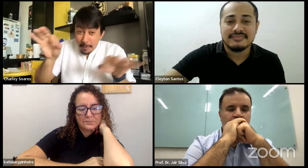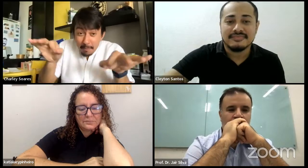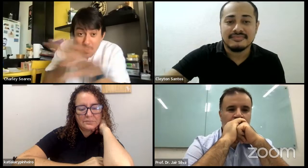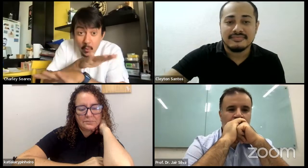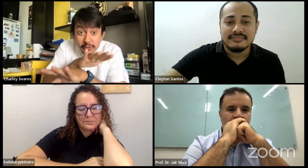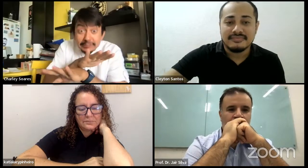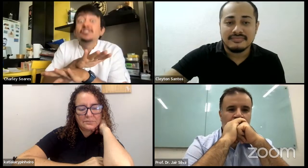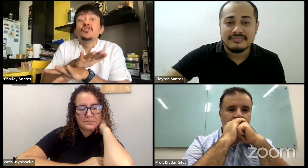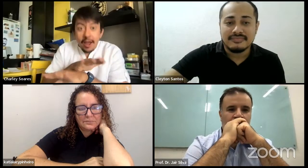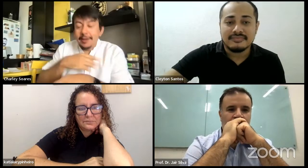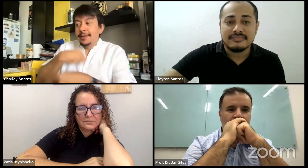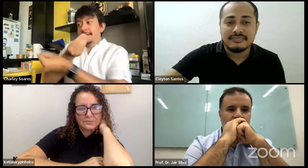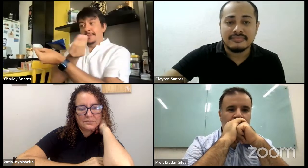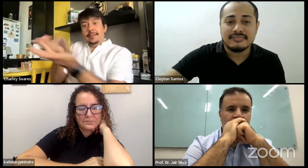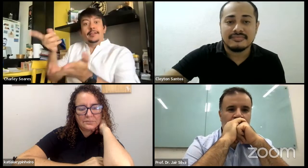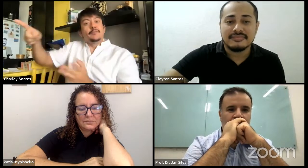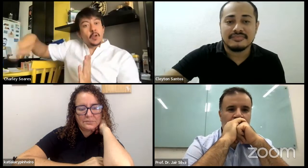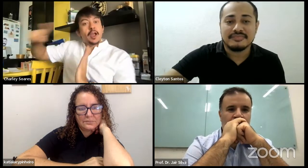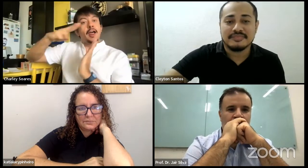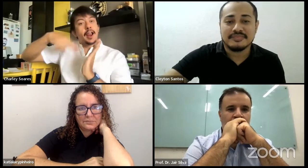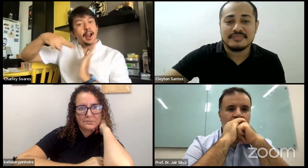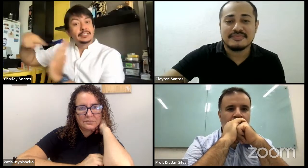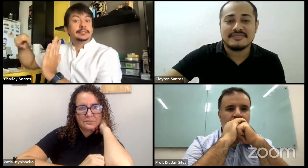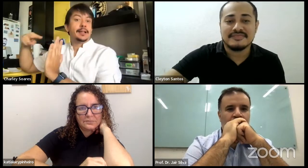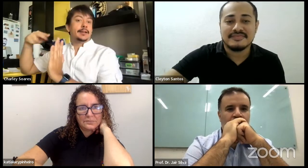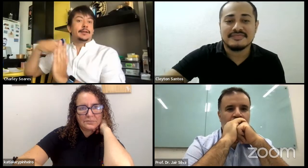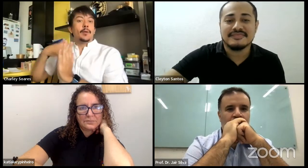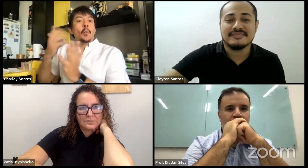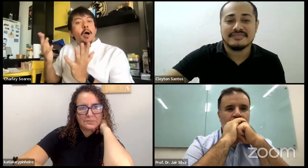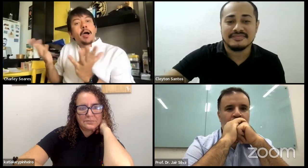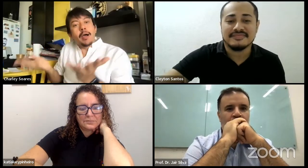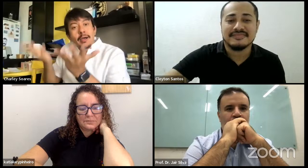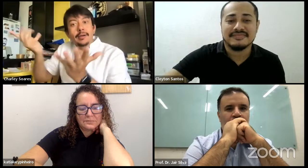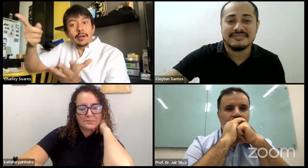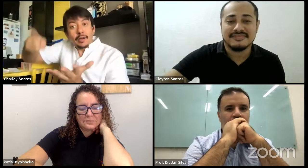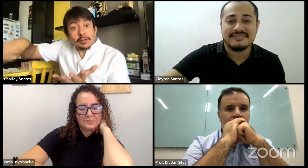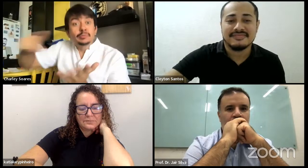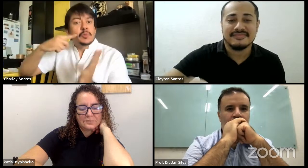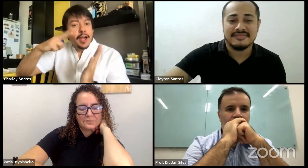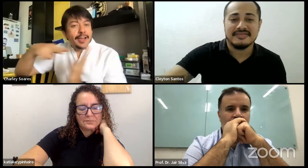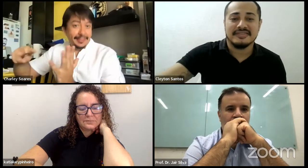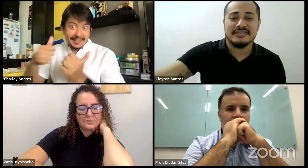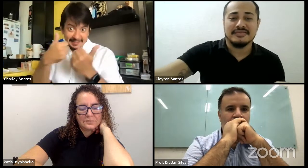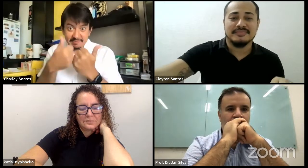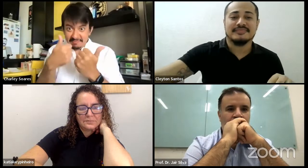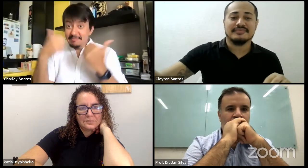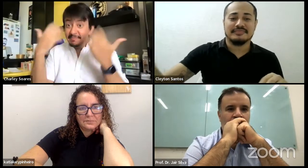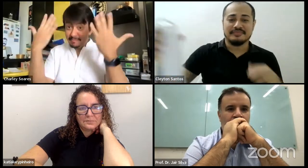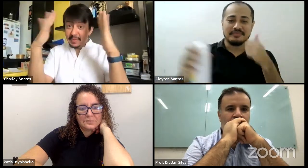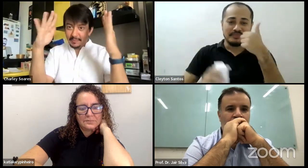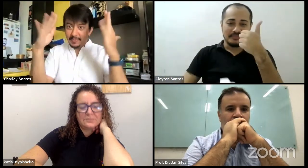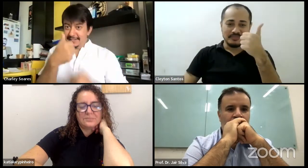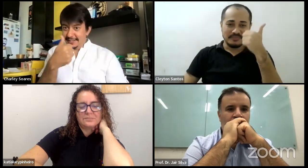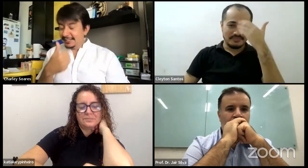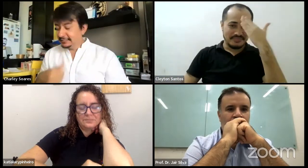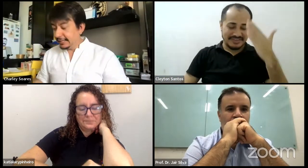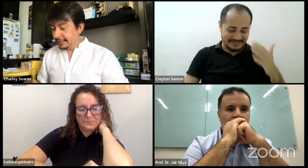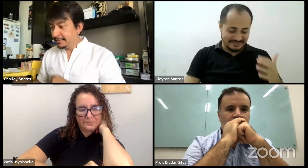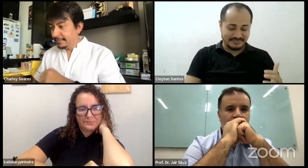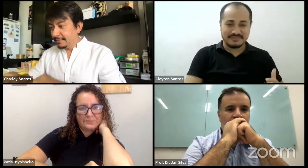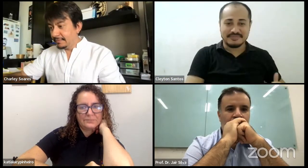contribuição, né? É uma pesquisa inovadora. Então, com certeza, eu vou trazer para o curso de Letras Livres essa sua